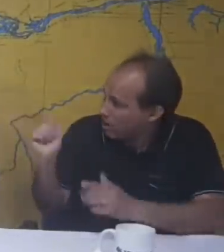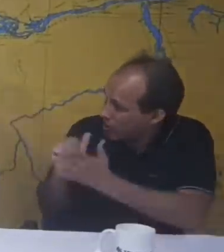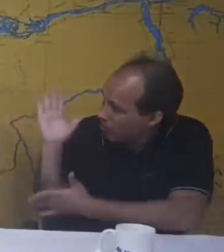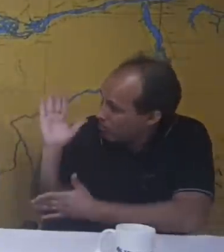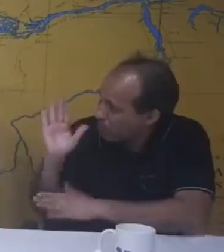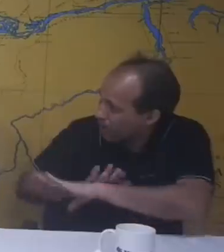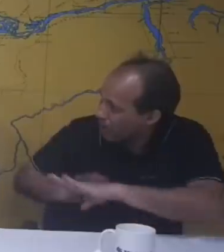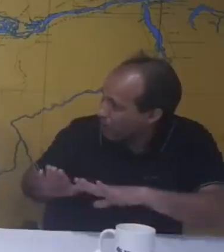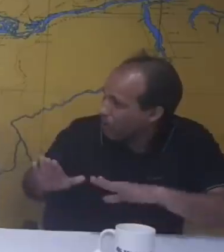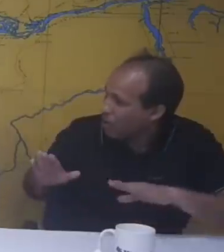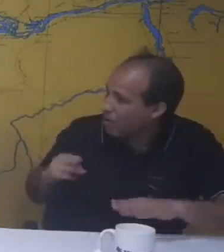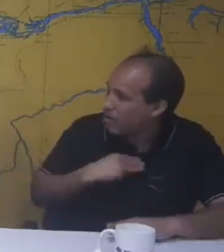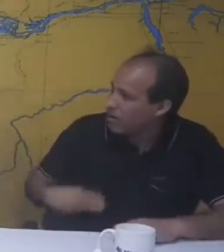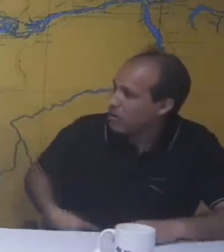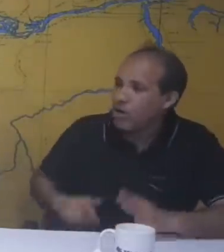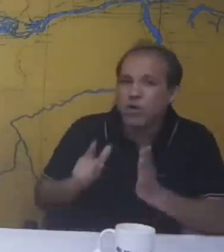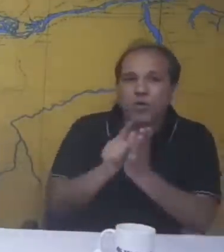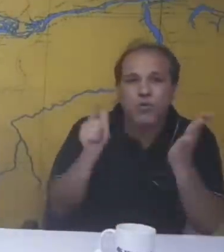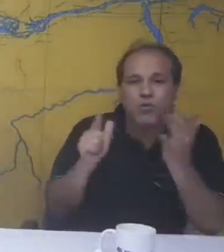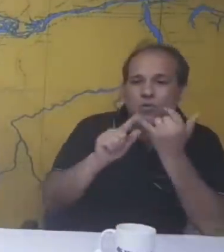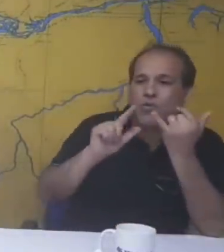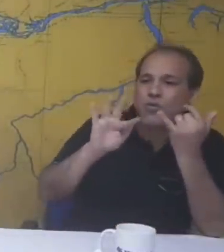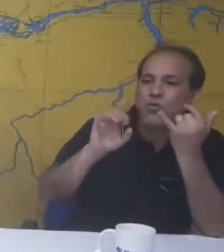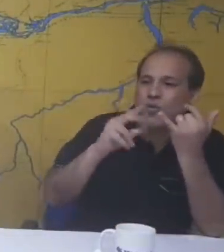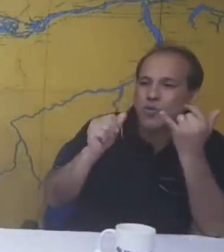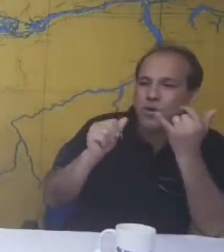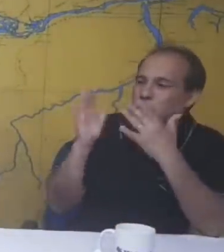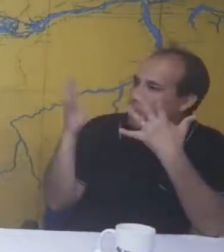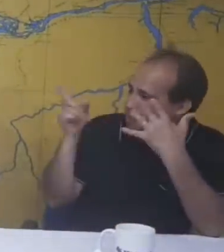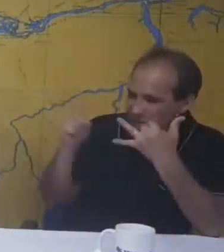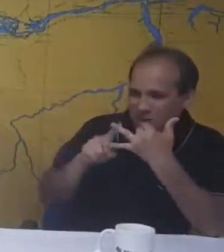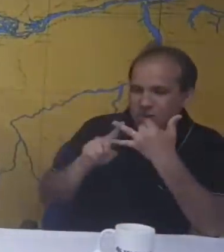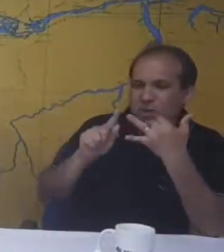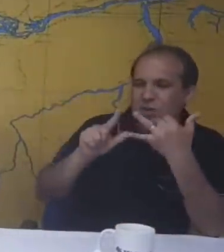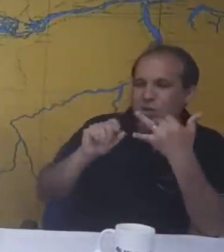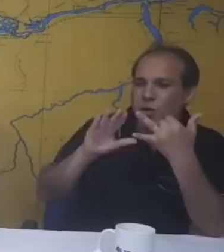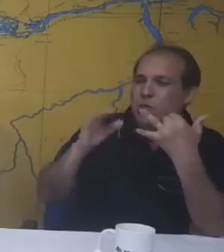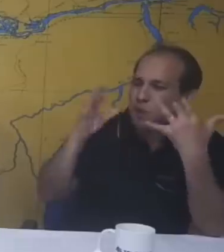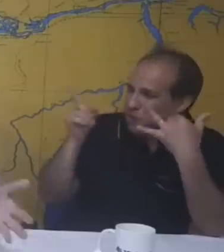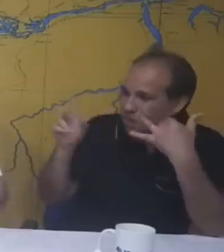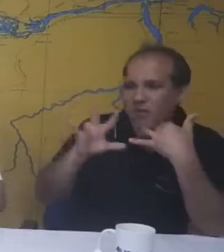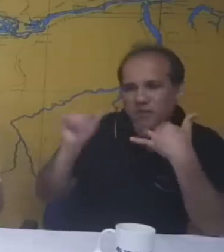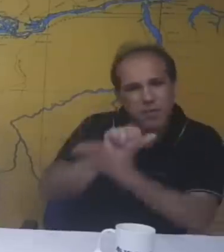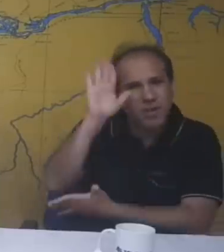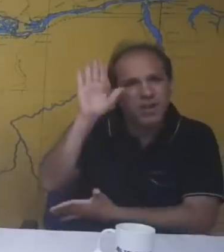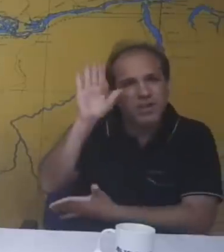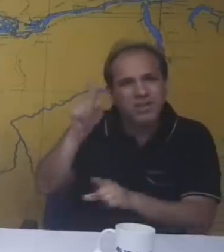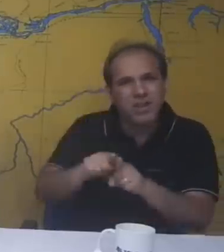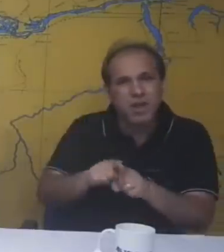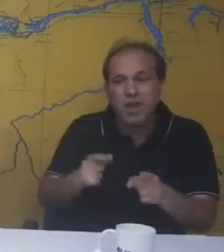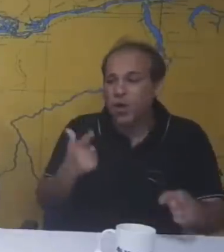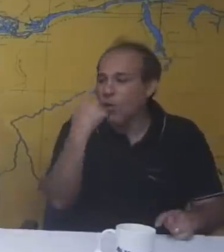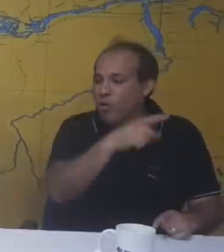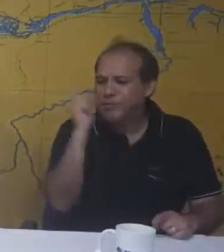Bento? Se você for elogiado pela Folha, pelo Globo, pelo Estadão, tu vai perder o ministério, Bento. Abre teu olho, tá certo? Então hoje, fake news, Estado de São